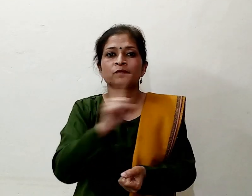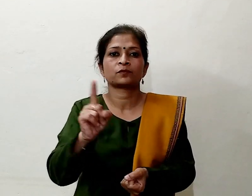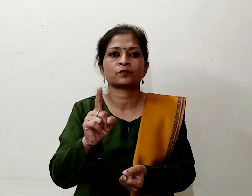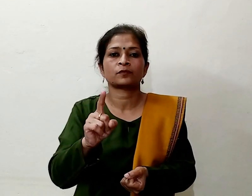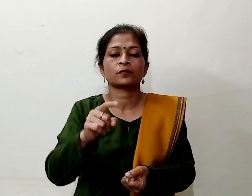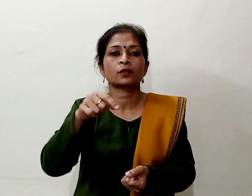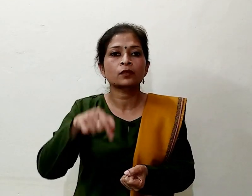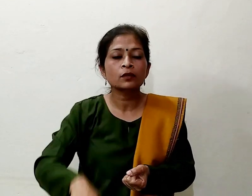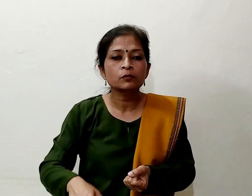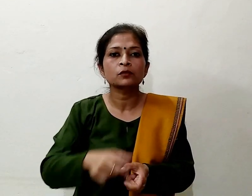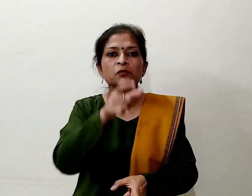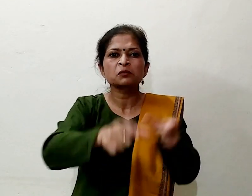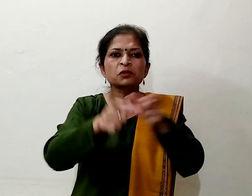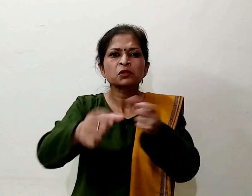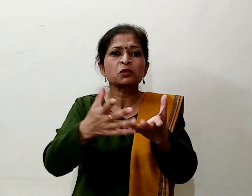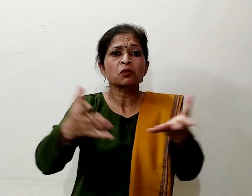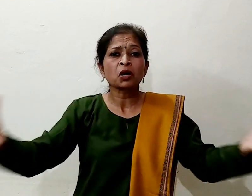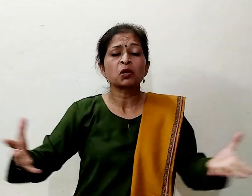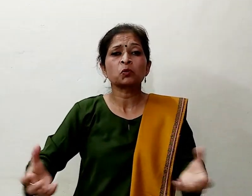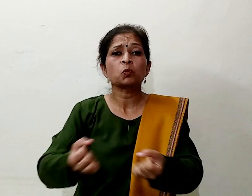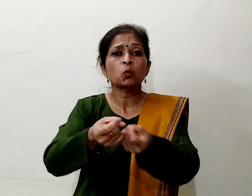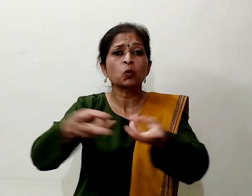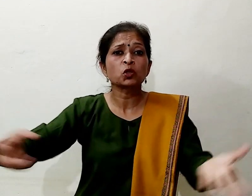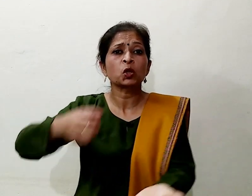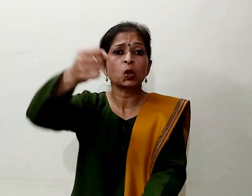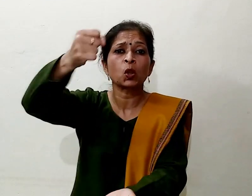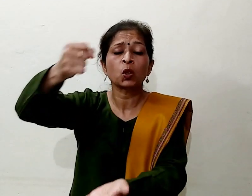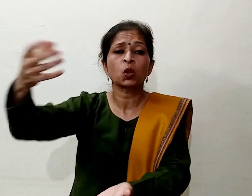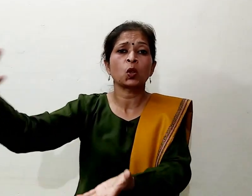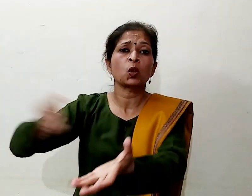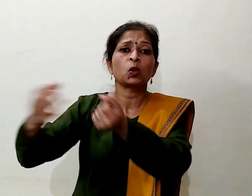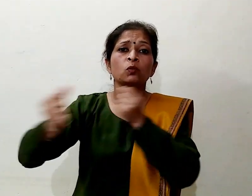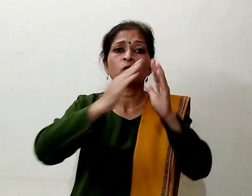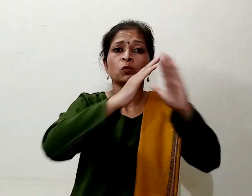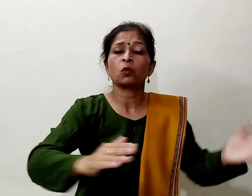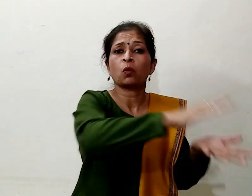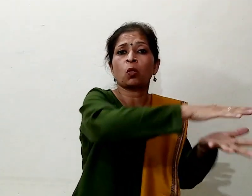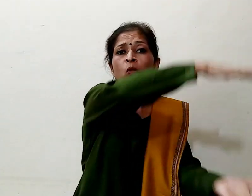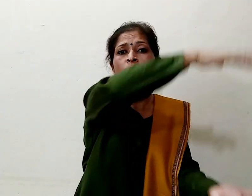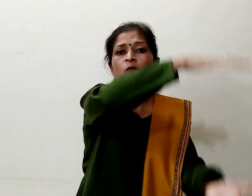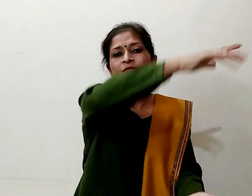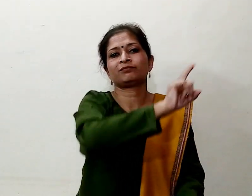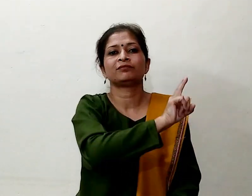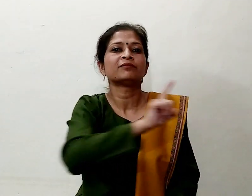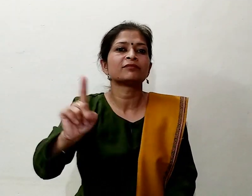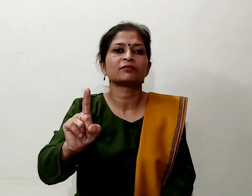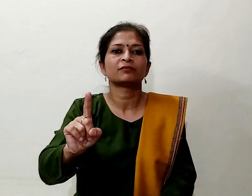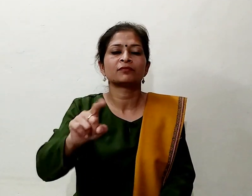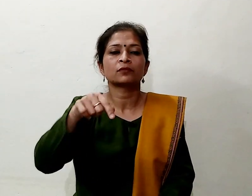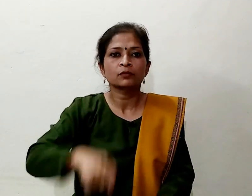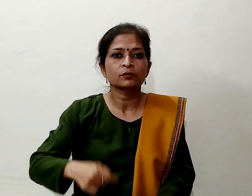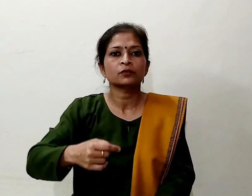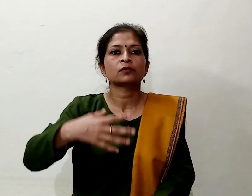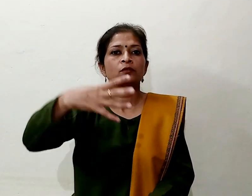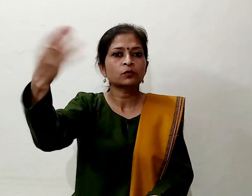आवशक्ता से अधिक सामान ना खरीदें और उसका भंडारन करने की कोशिश ना करें। बाहर से लाई गई फल